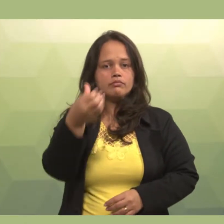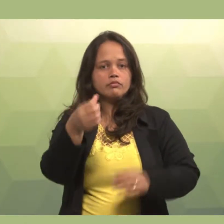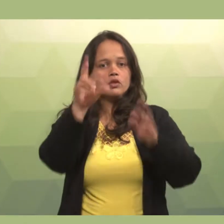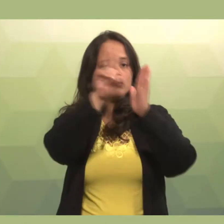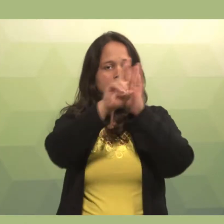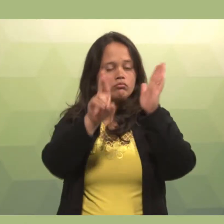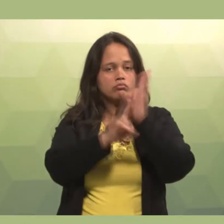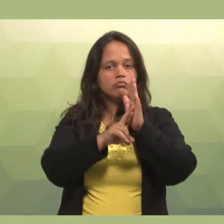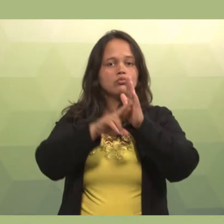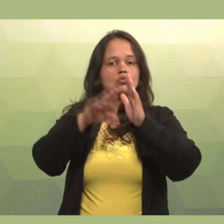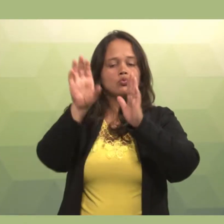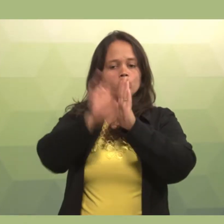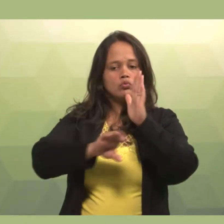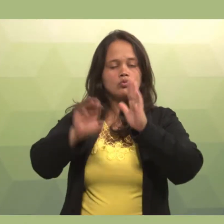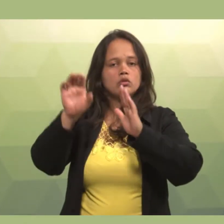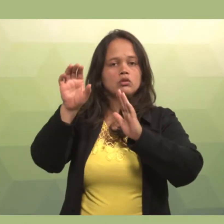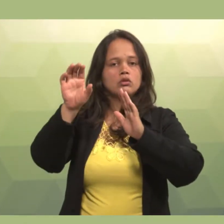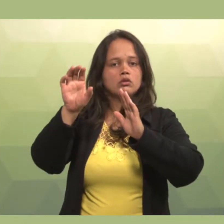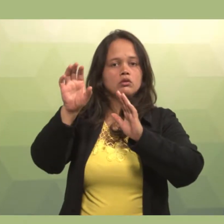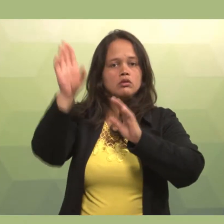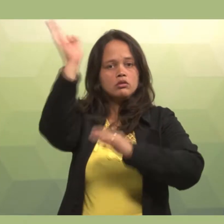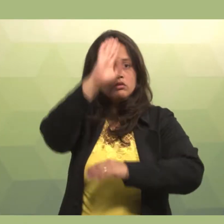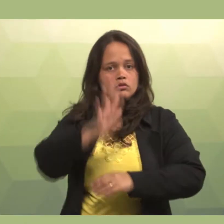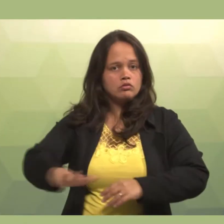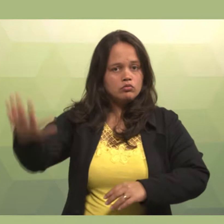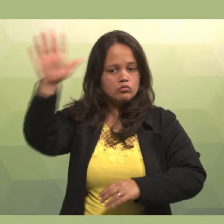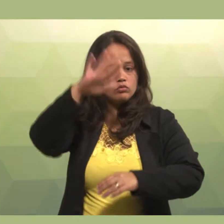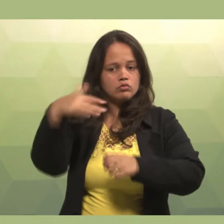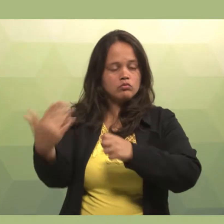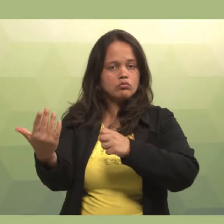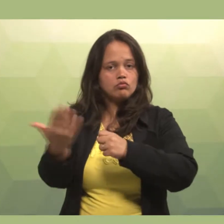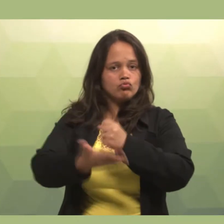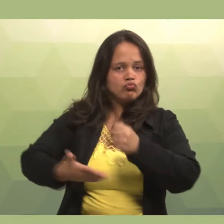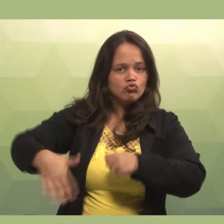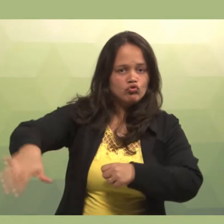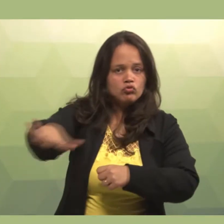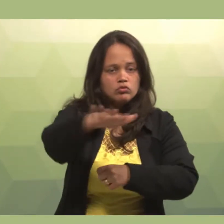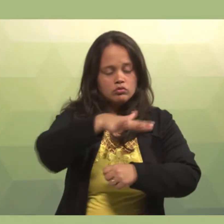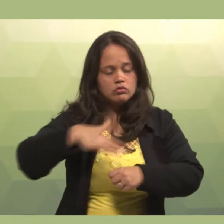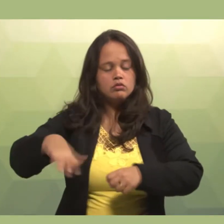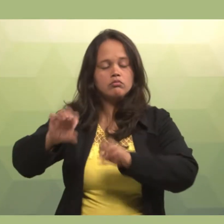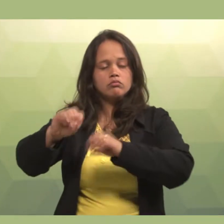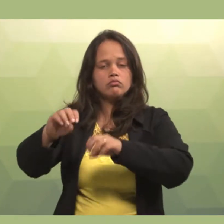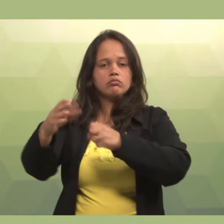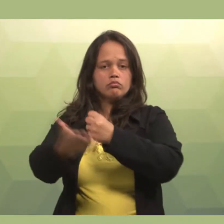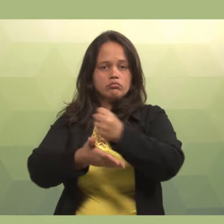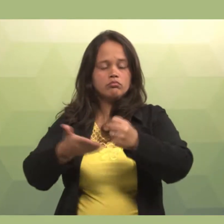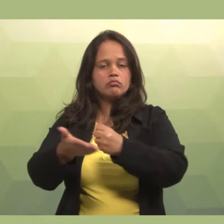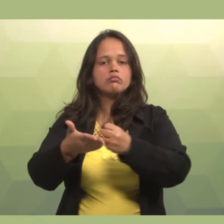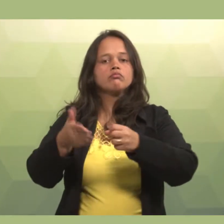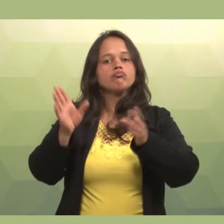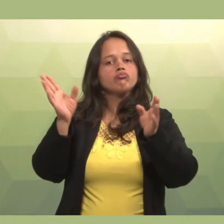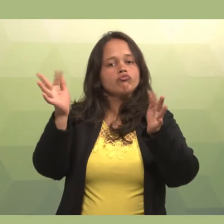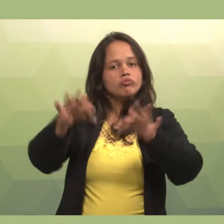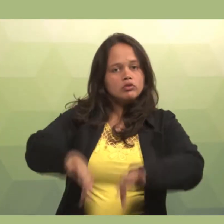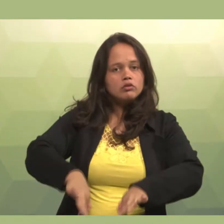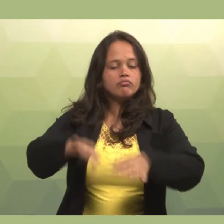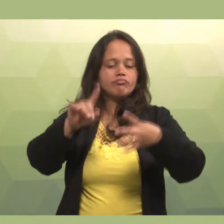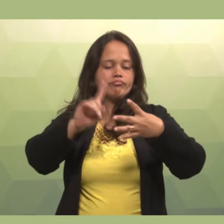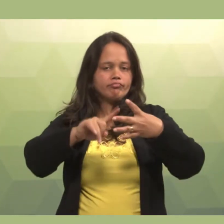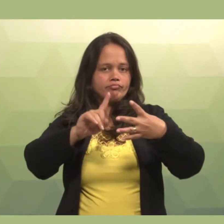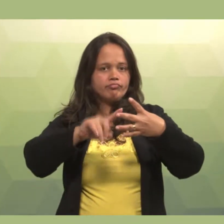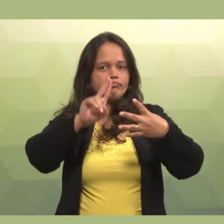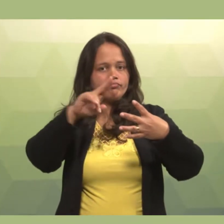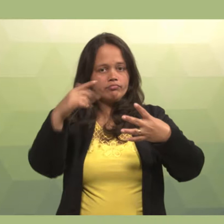diretrizes curriculares nacionais gerais para a educação básica. E para encerrar nossa segunda unidade, proponho um